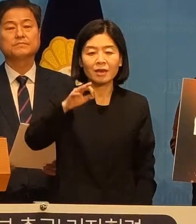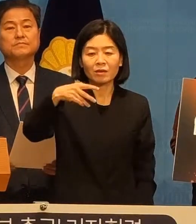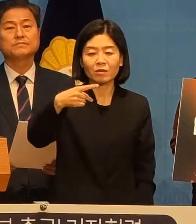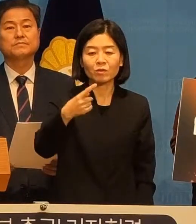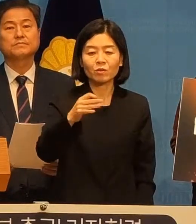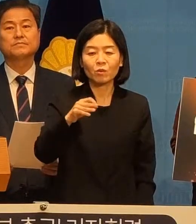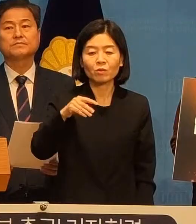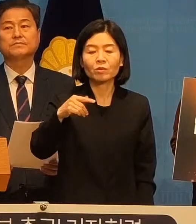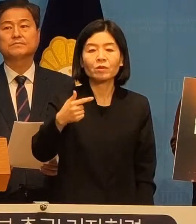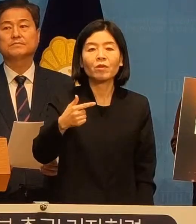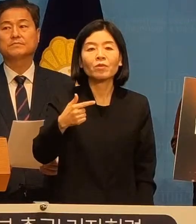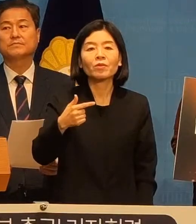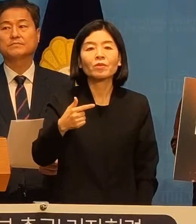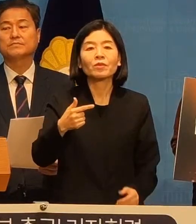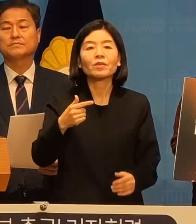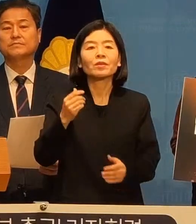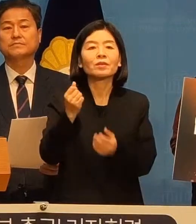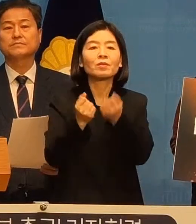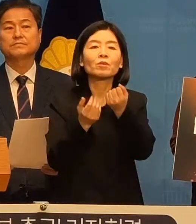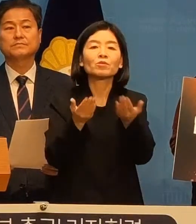그 쌍동선이라는 것은